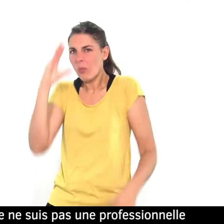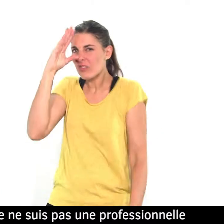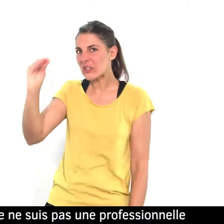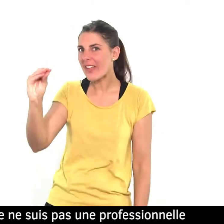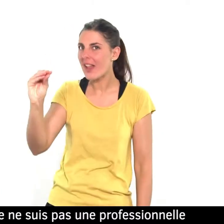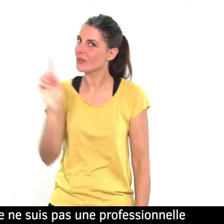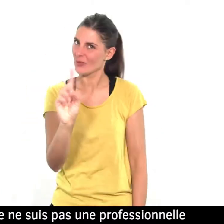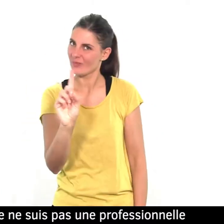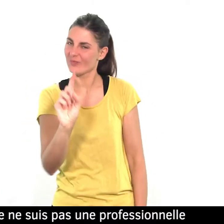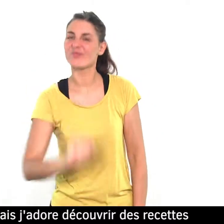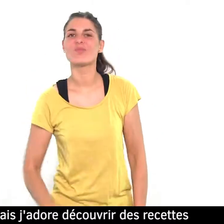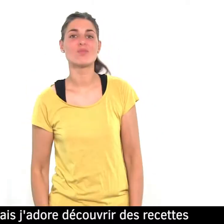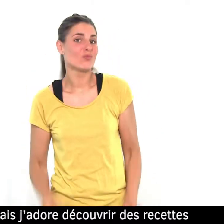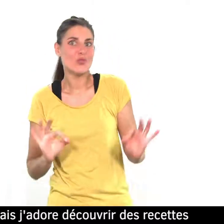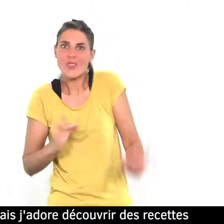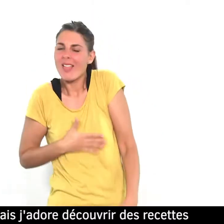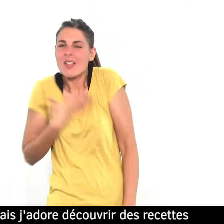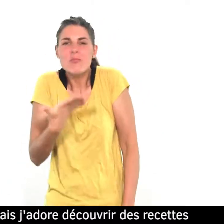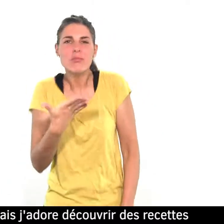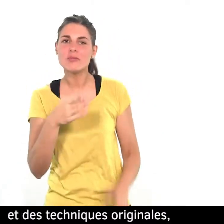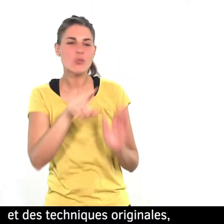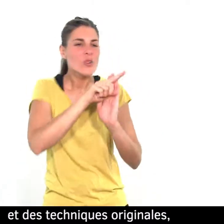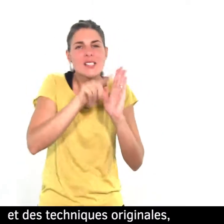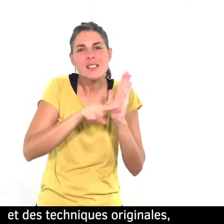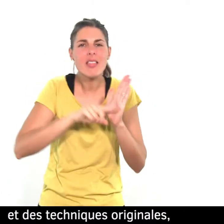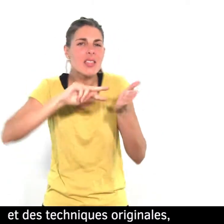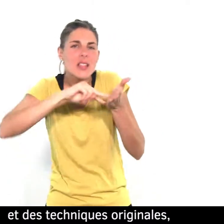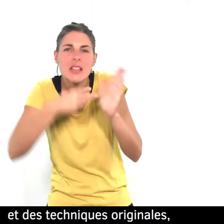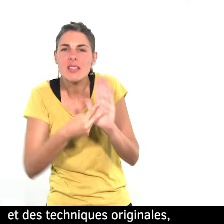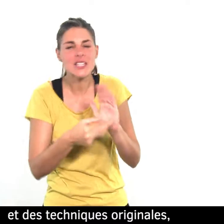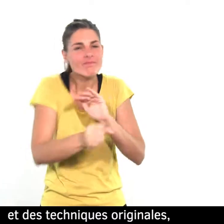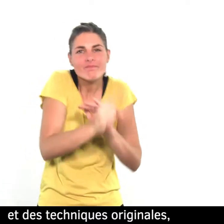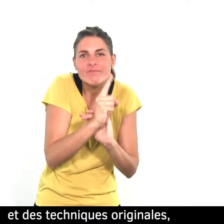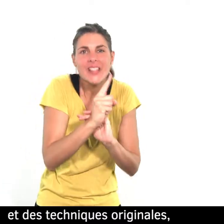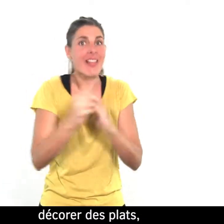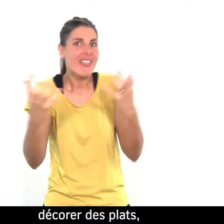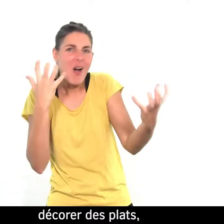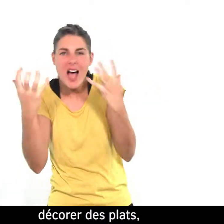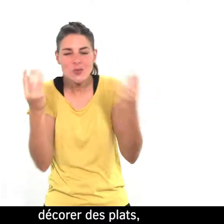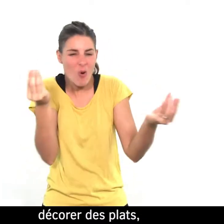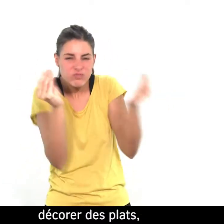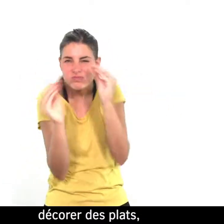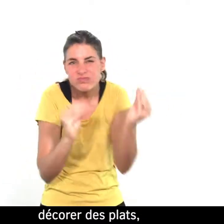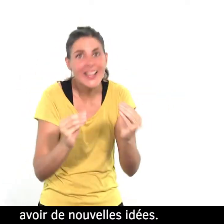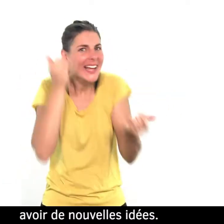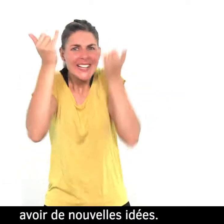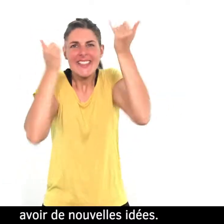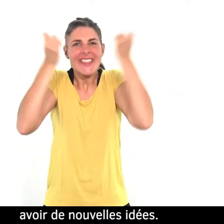suis pas une professionnelle mais j'adore découvrir des recettes et des techniques originales des corps et des plats avoir de nouvelles